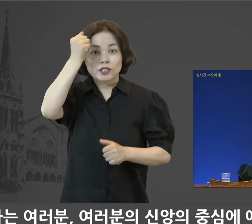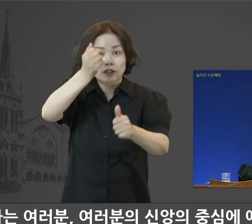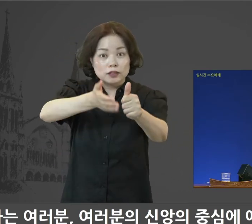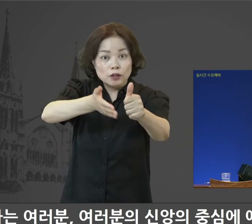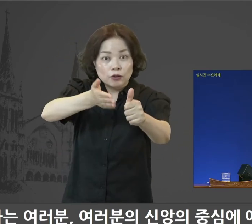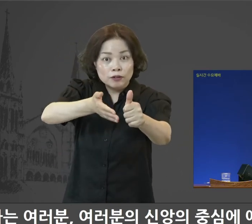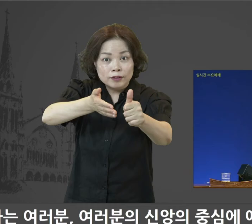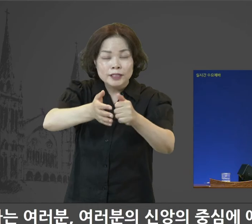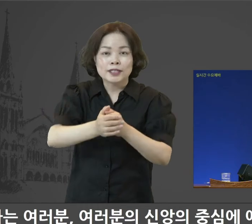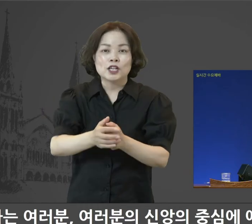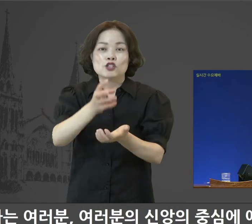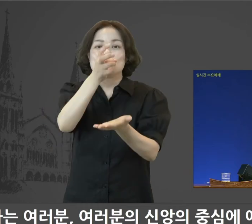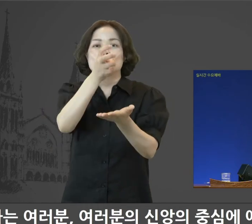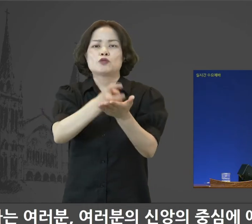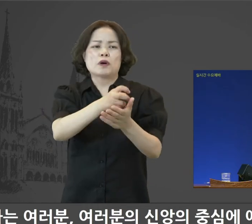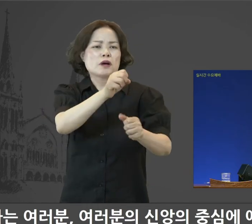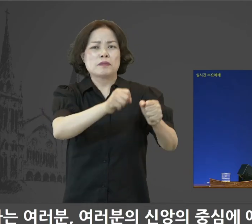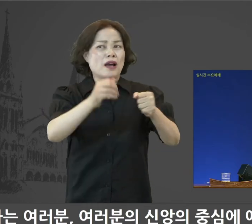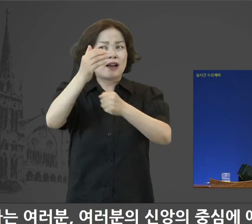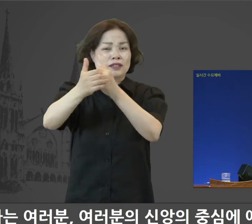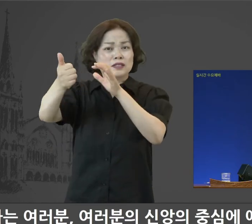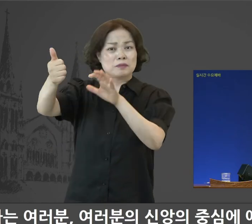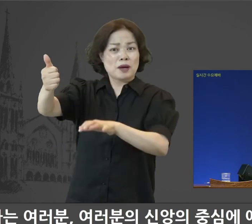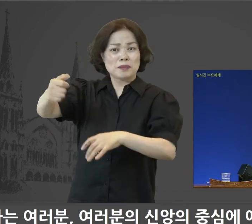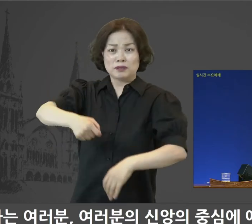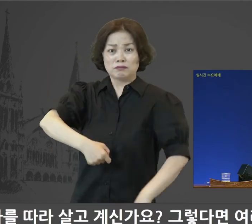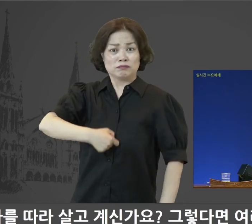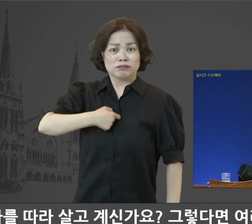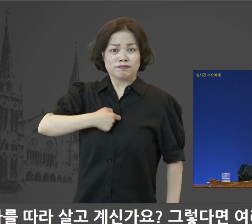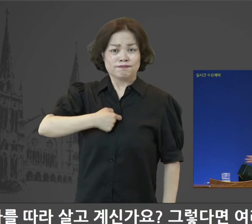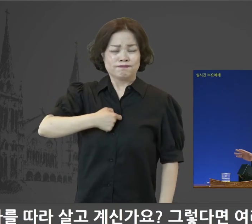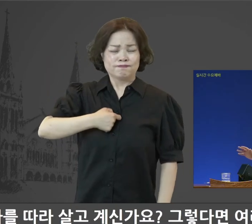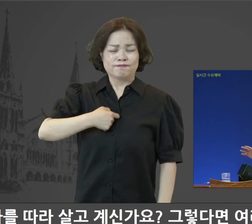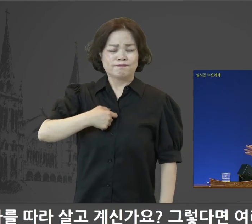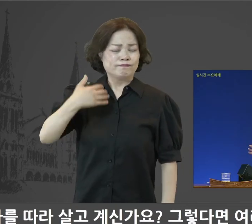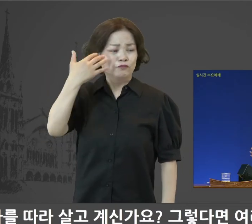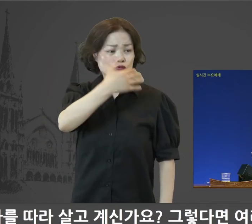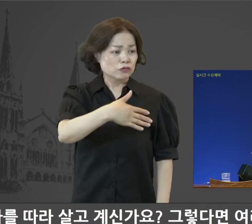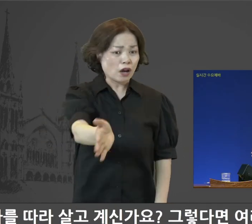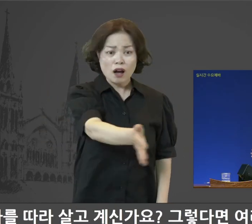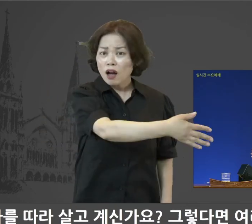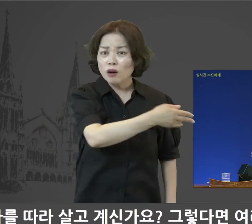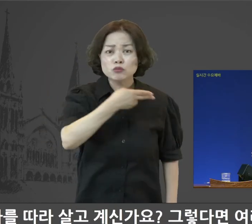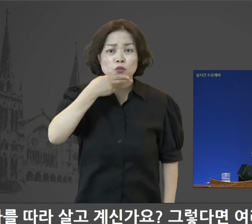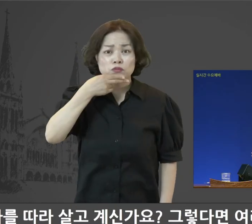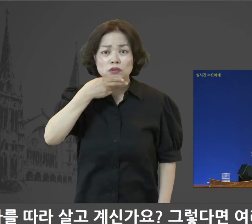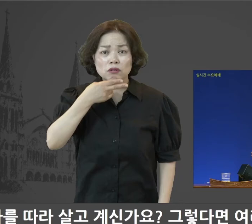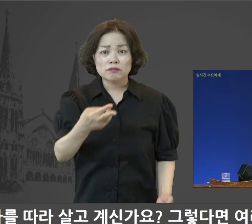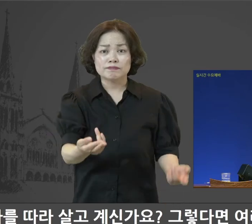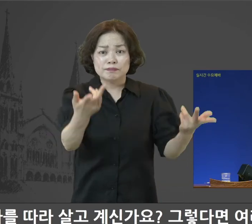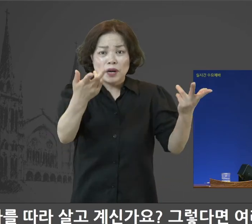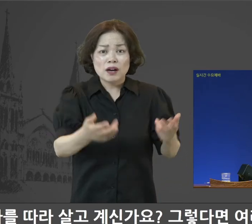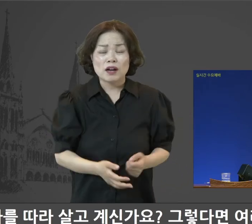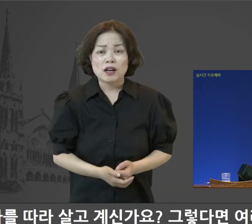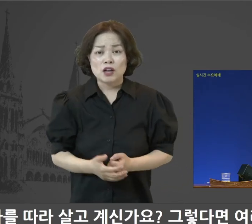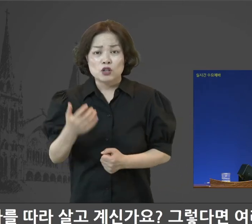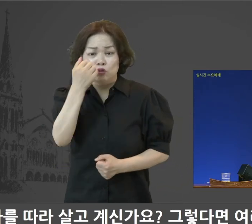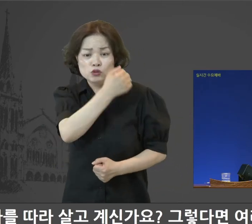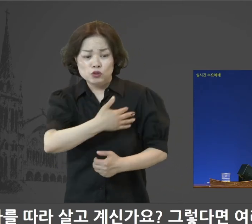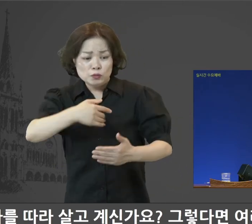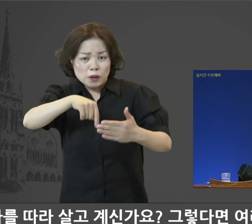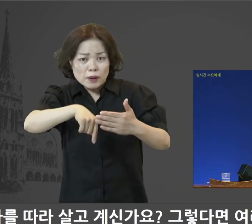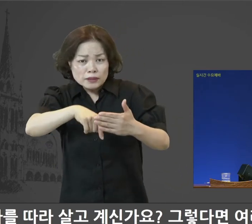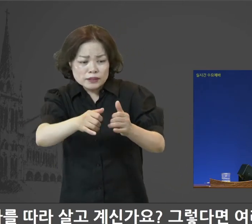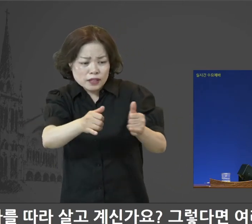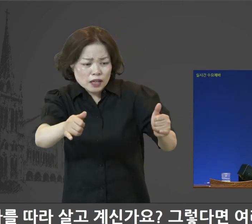기억하십시오. 율법의 행위로 하나님 앞에서 의롭다 하심을 얻을 육체가 아무도 없습니다. 율법의 행위 아래에